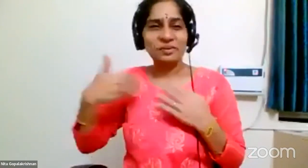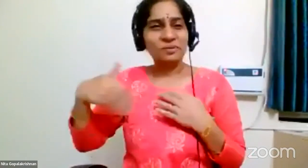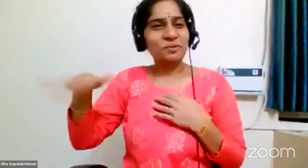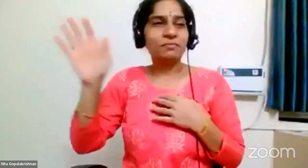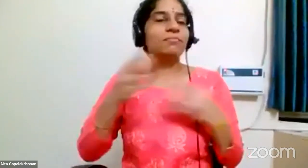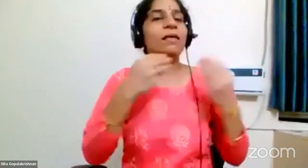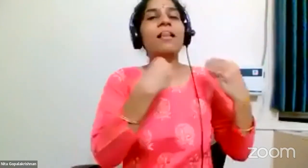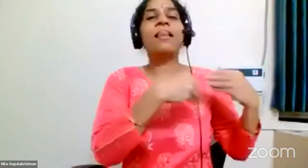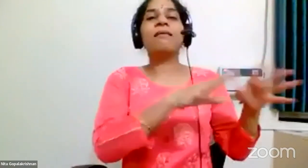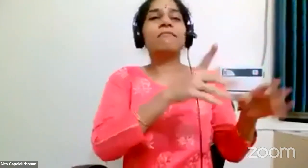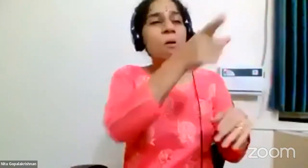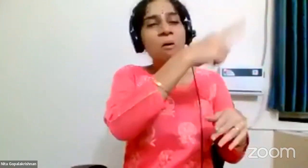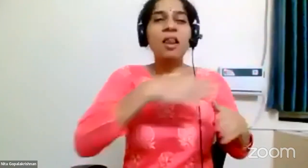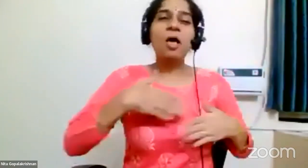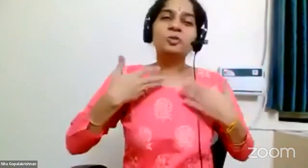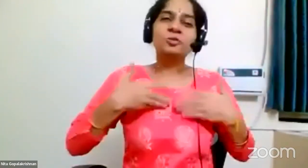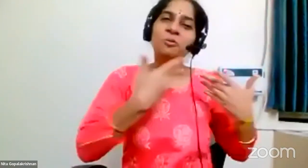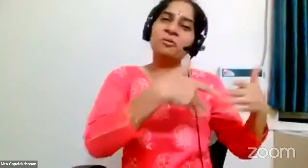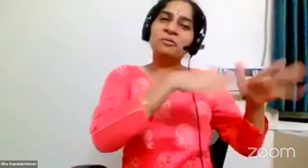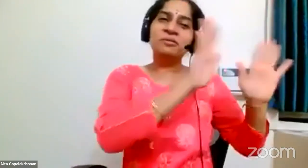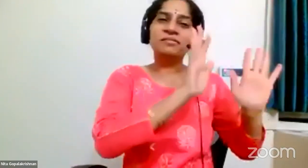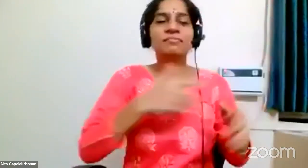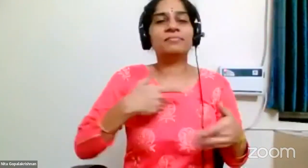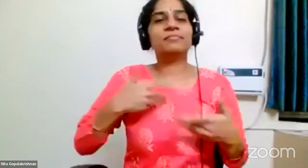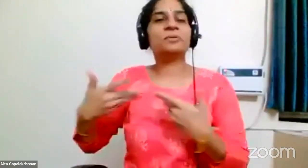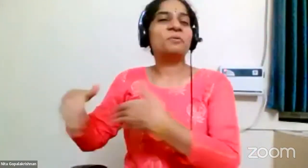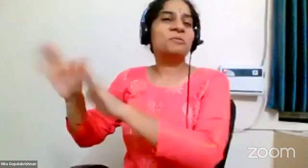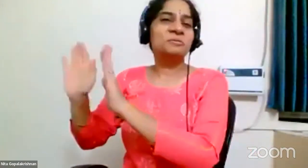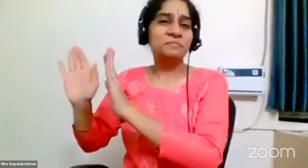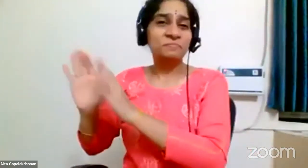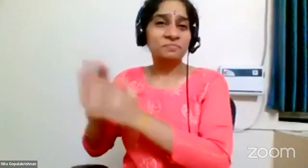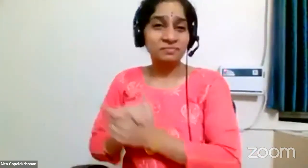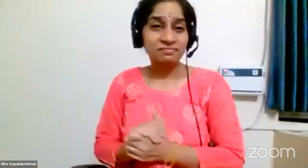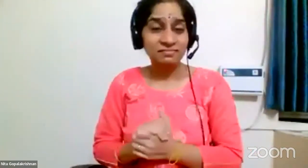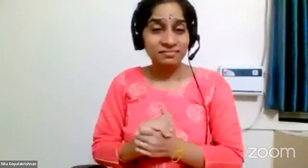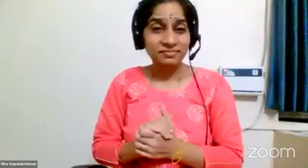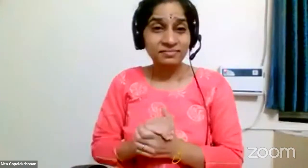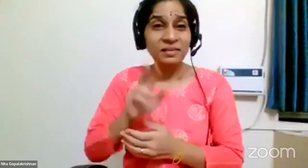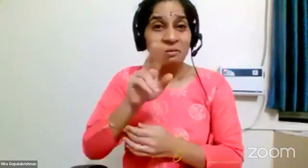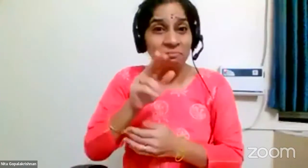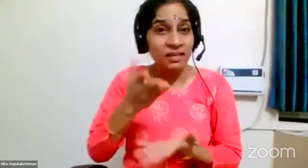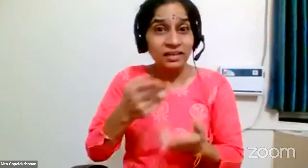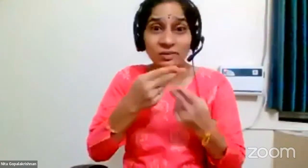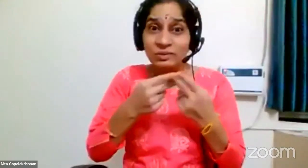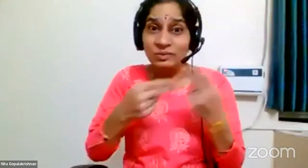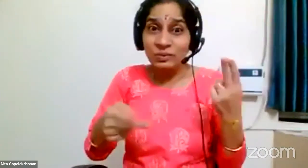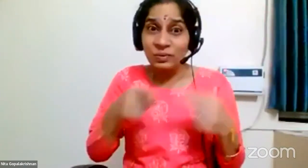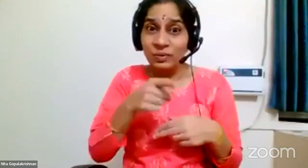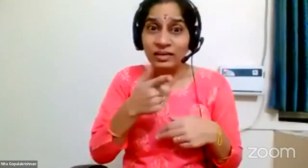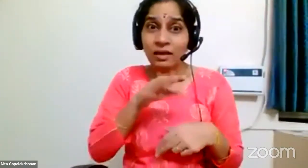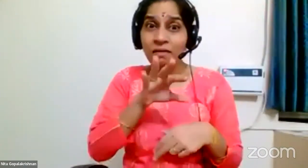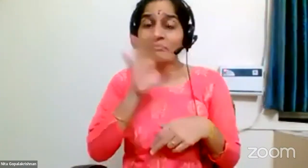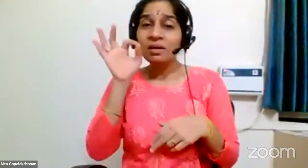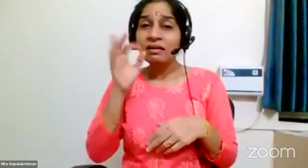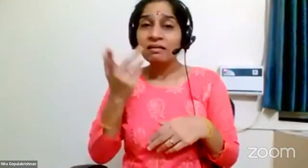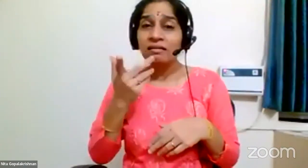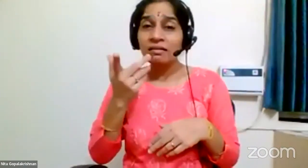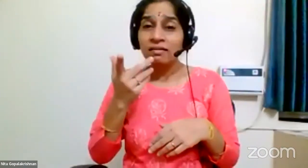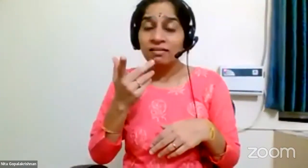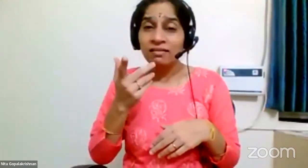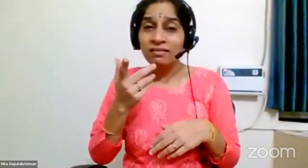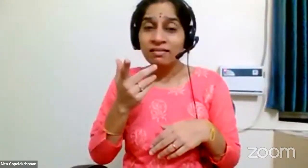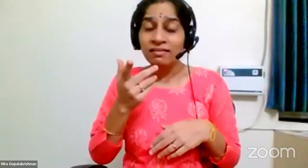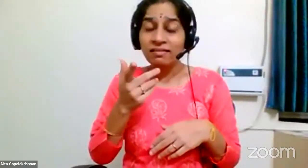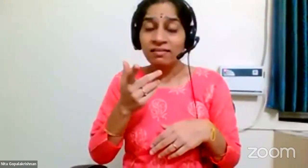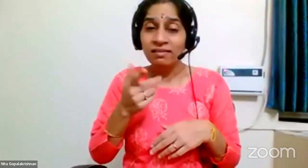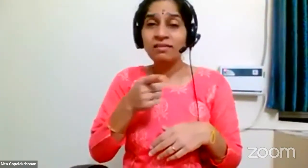तो इस बात से ये पता चलता है कि भगवान क्या करते हैं, भक्त के हृदय में जो इच्छा है, जो भौतिक इच्छा